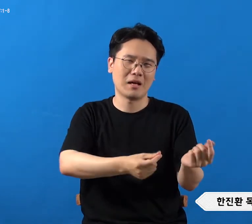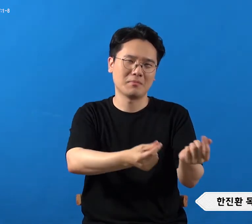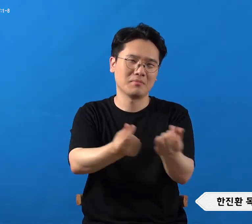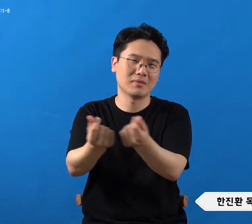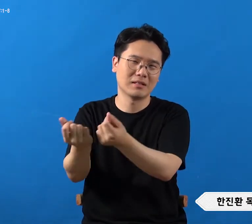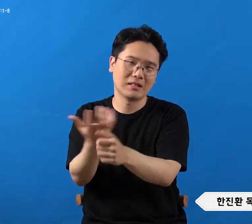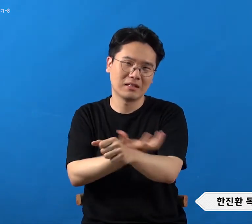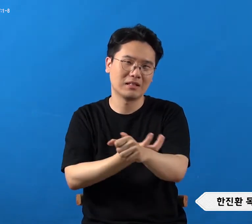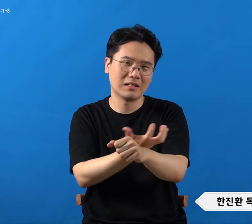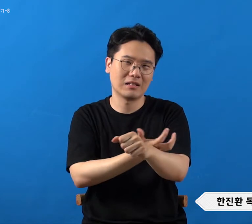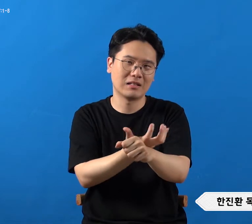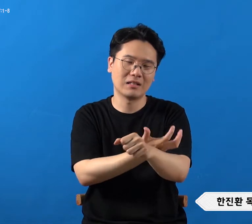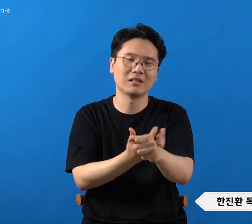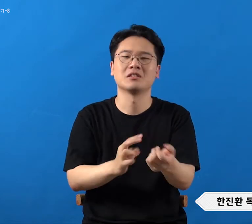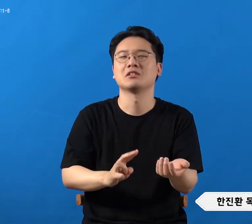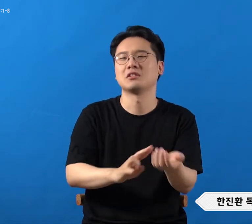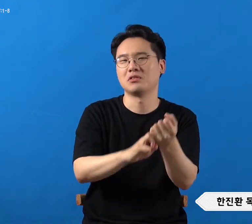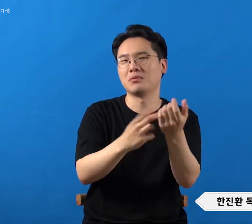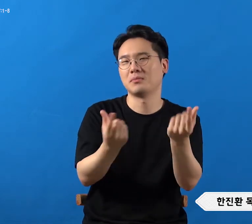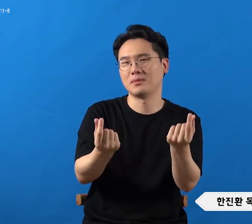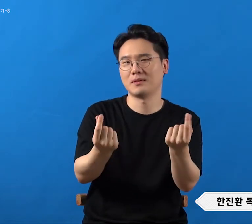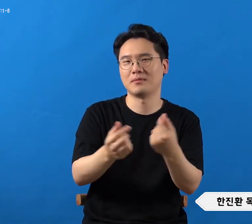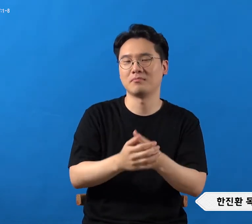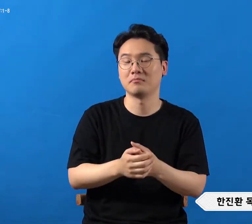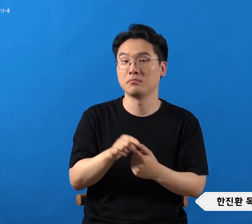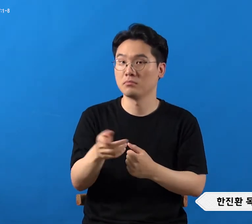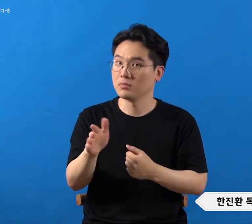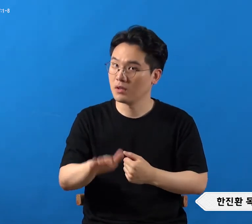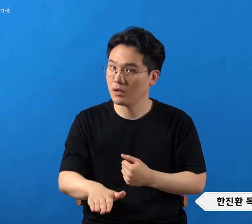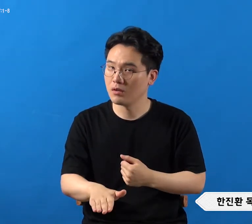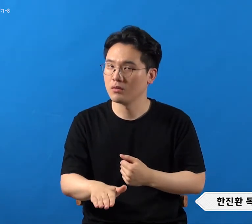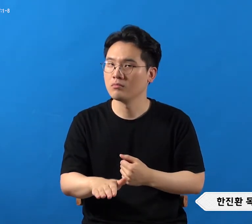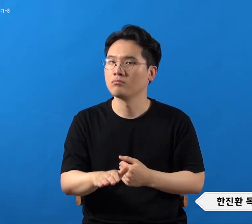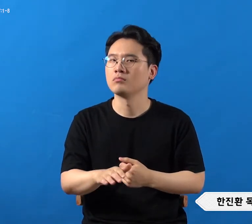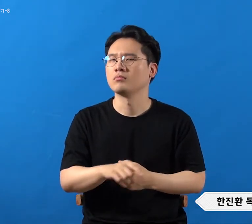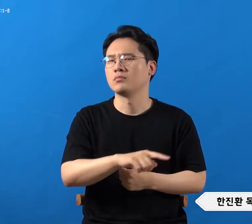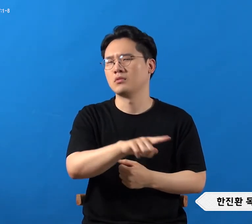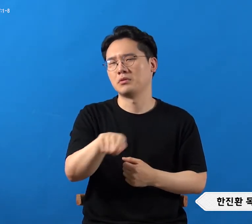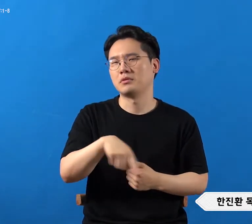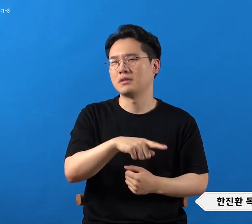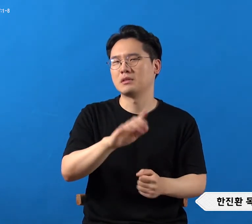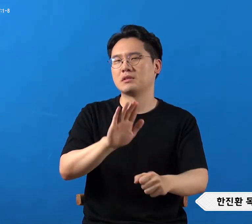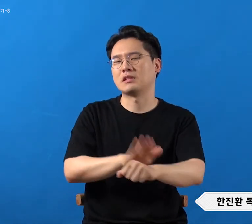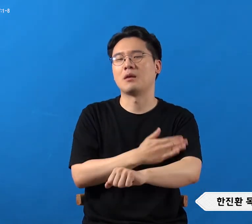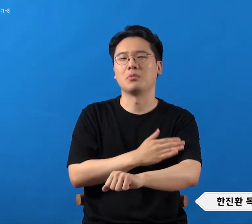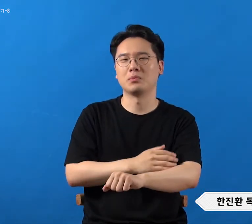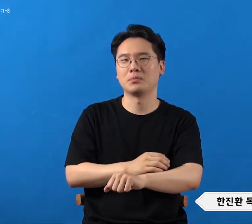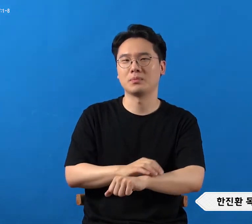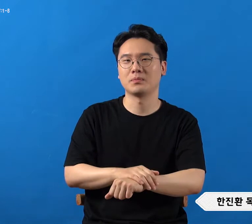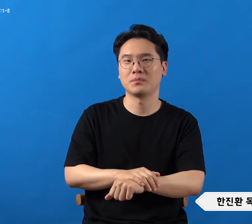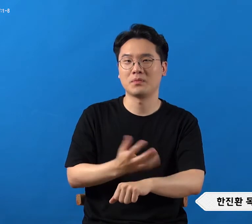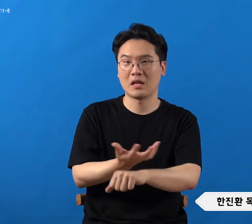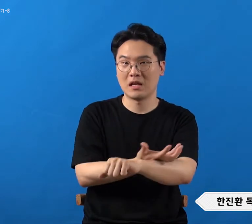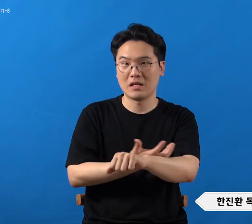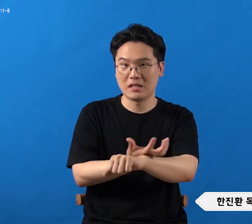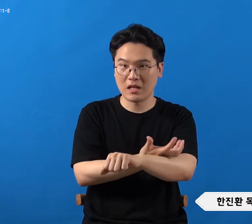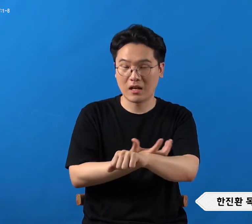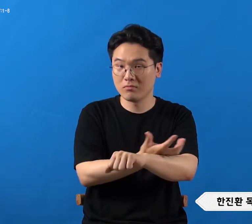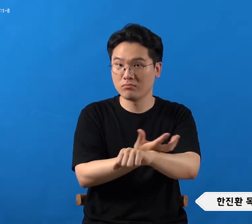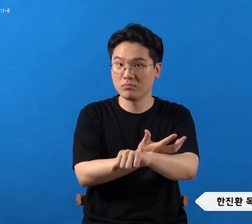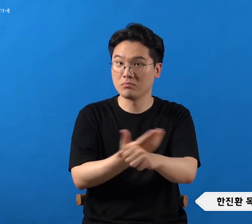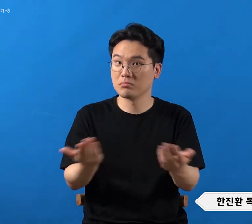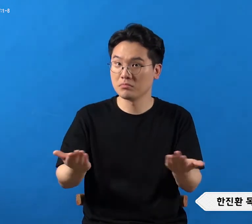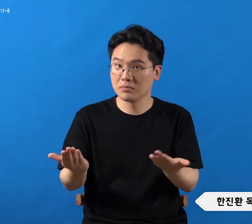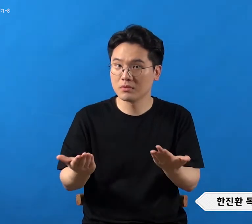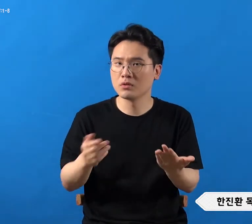것이죠. 그런데 그렇게 하는 것은 잘못된 것입니다. 이 양털뭉치 사건은 그런 식으로